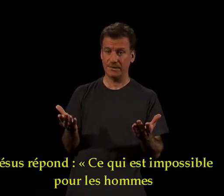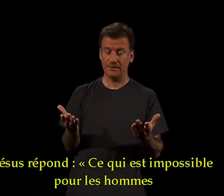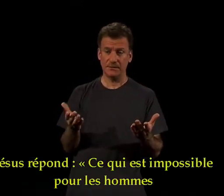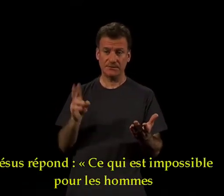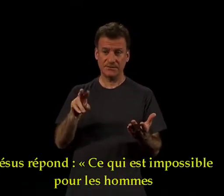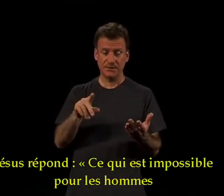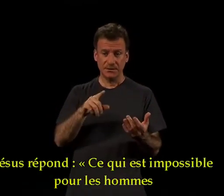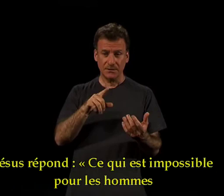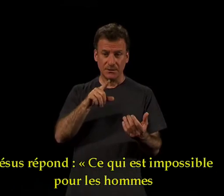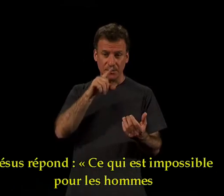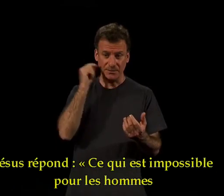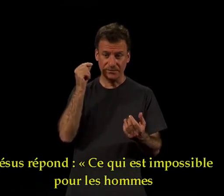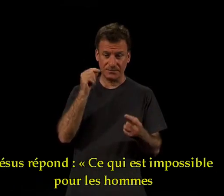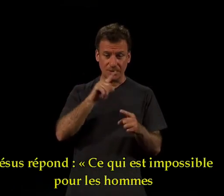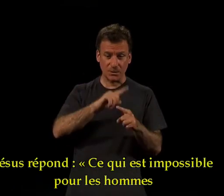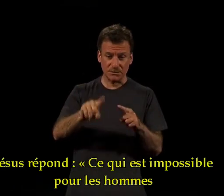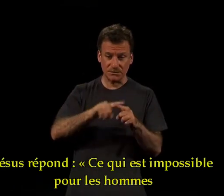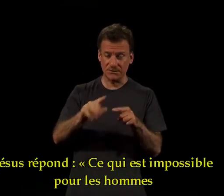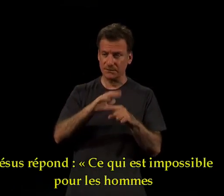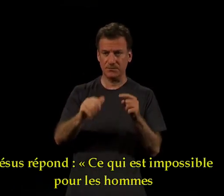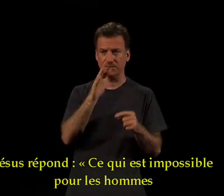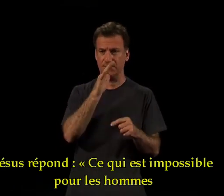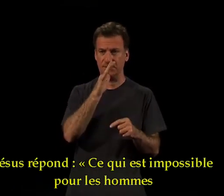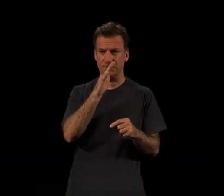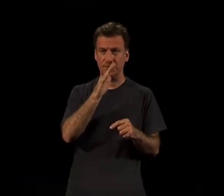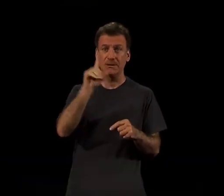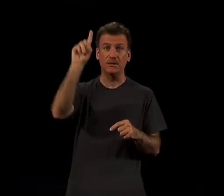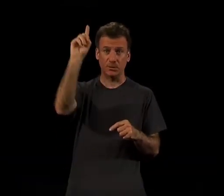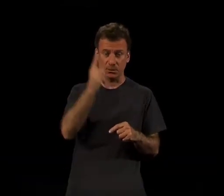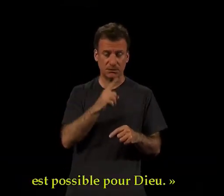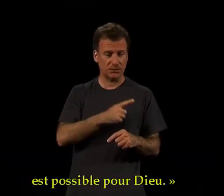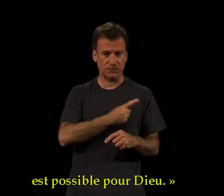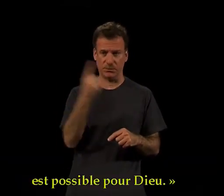« Ce qui est impossible pour les hommes est possible pour Dieu.